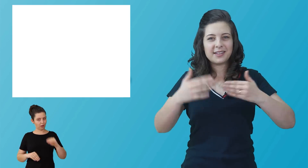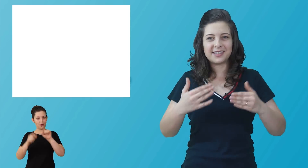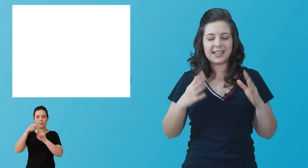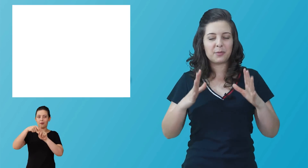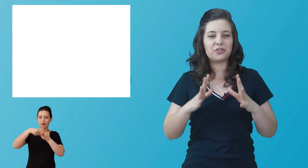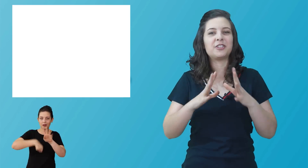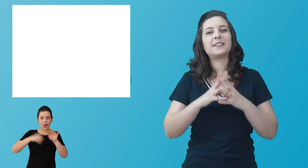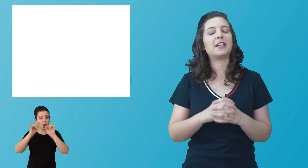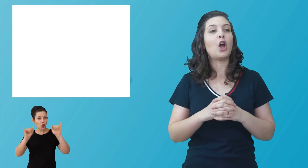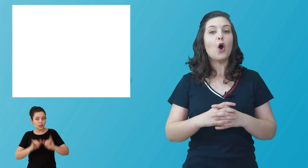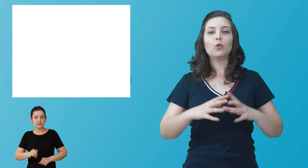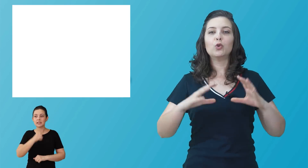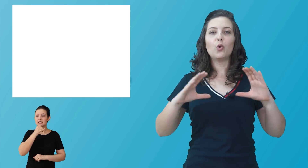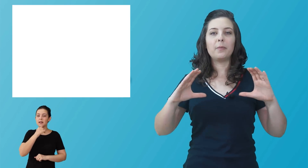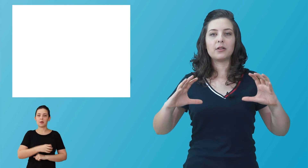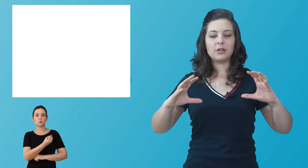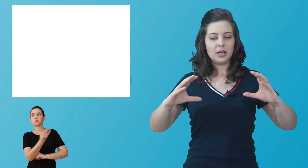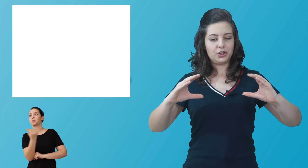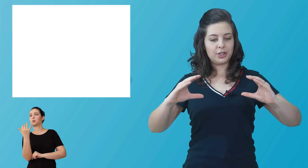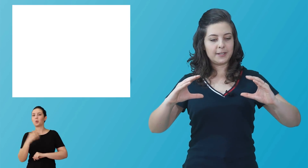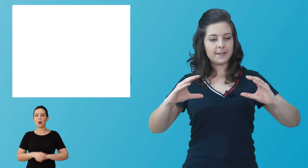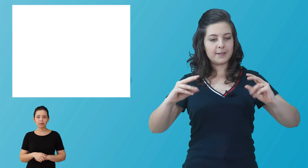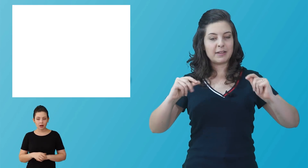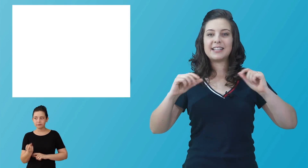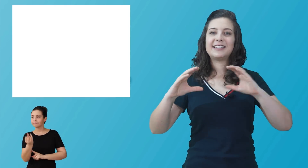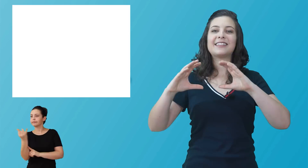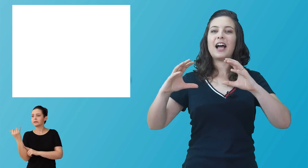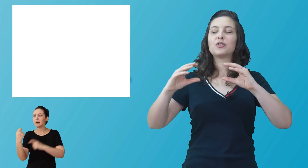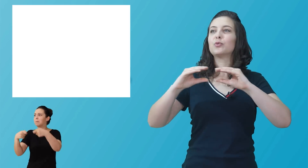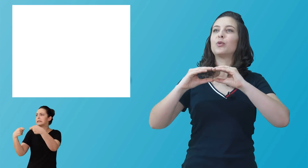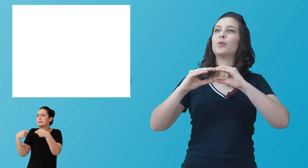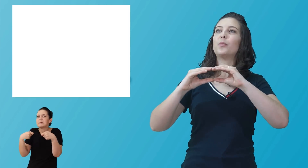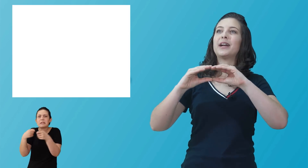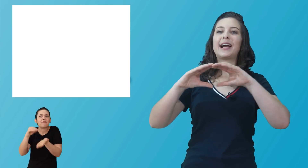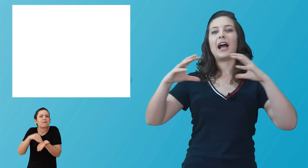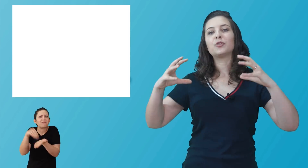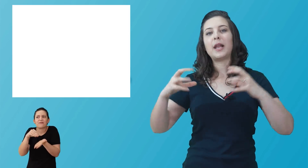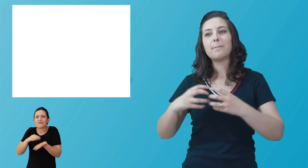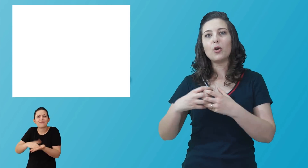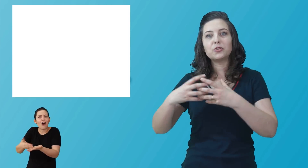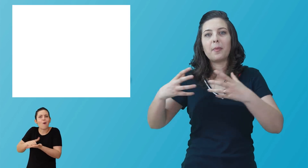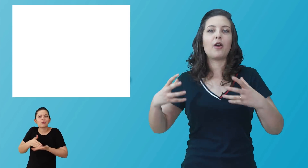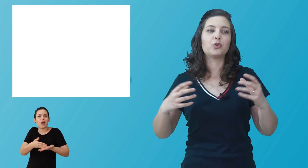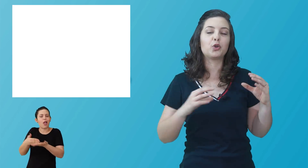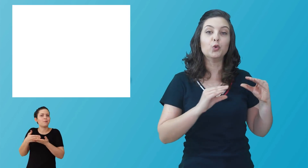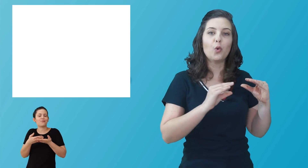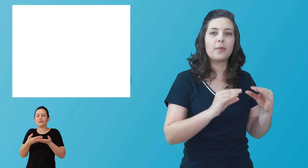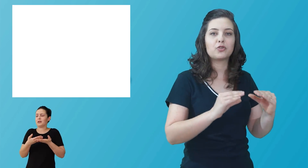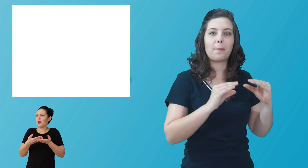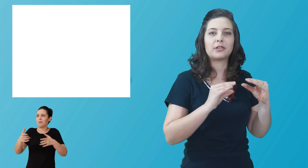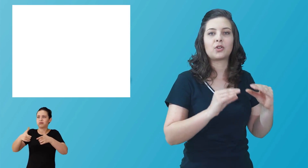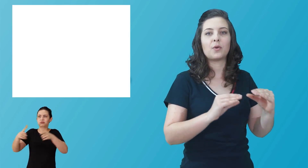tantos meses sai uma notícia assim. O número de necessidade, o mercado, ele é muito maior do que